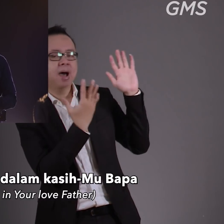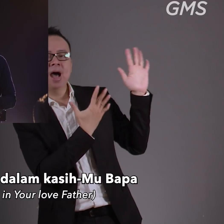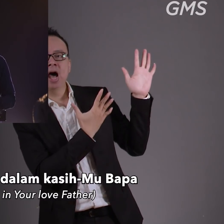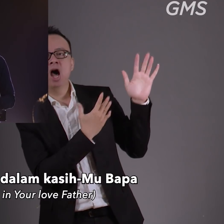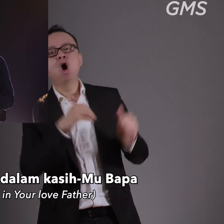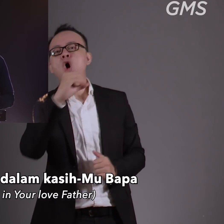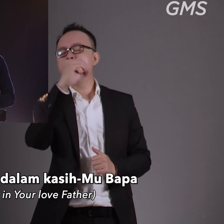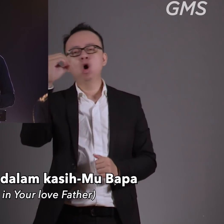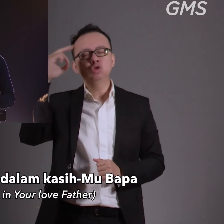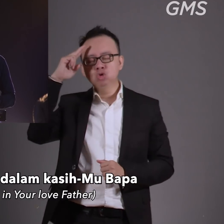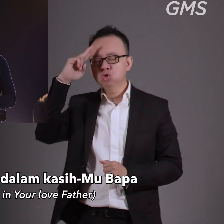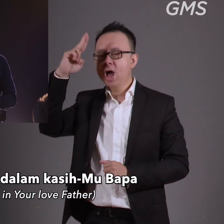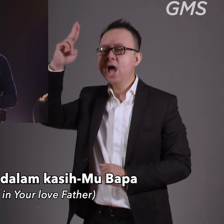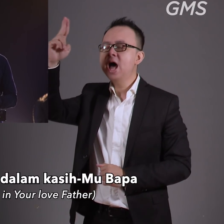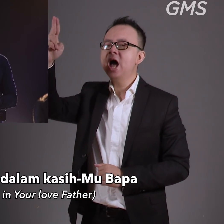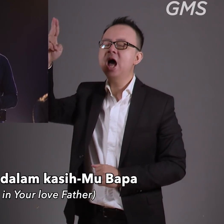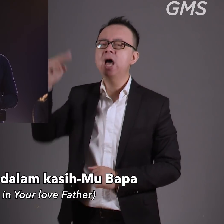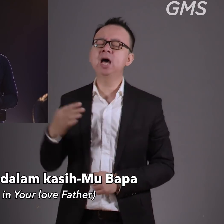kasih-Mu Bapa. Oh